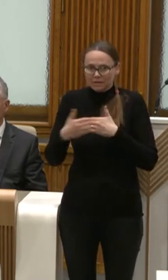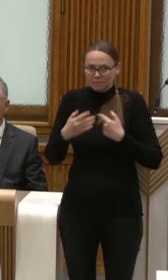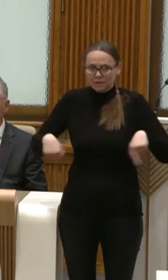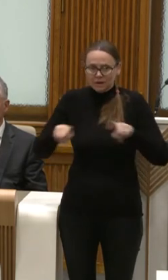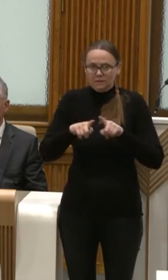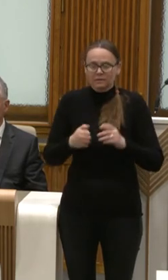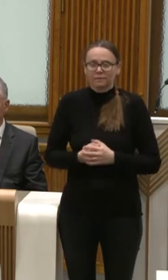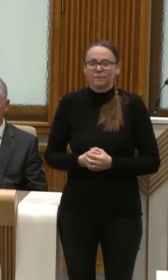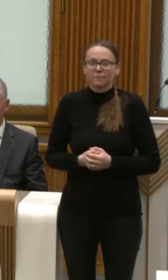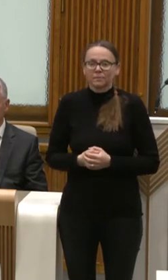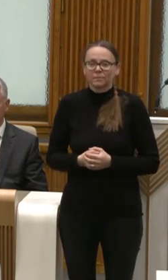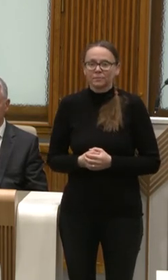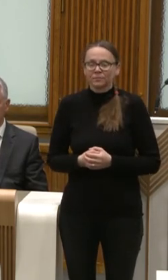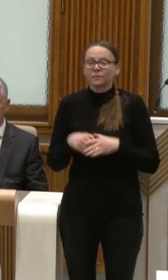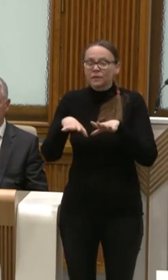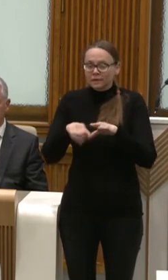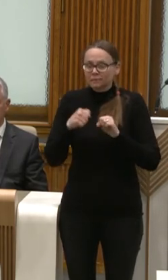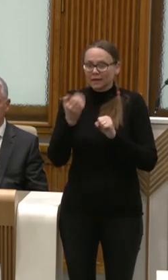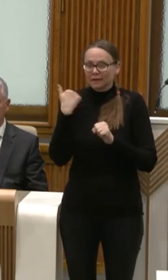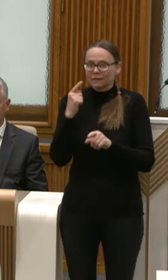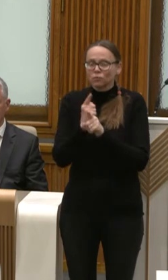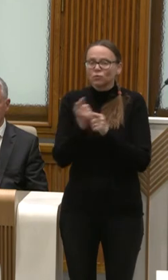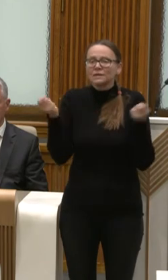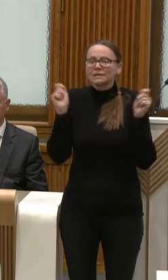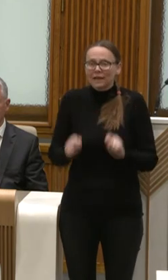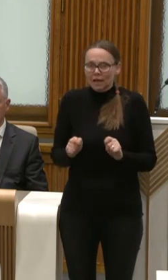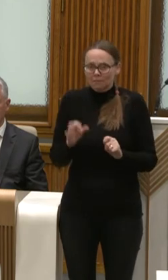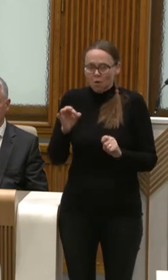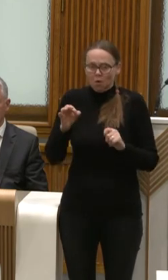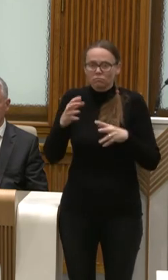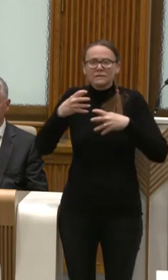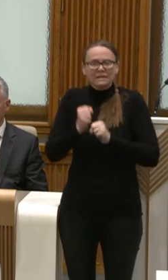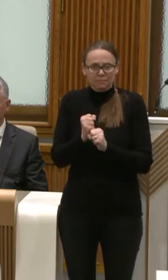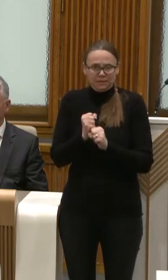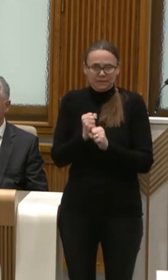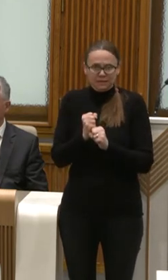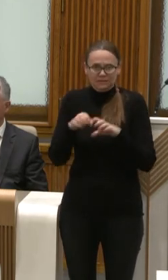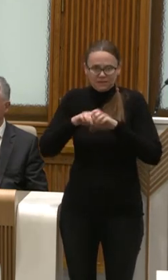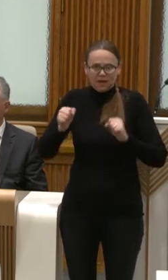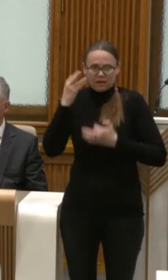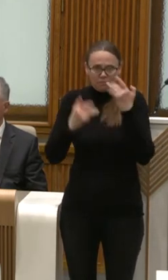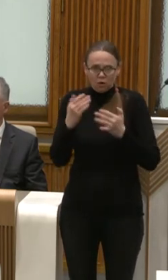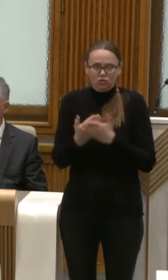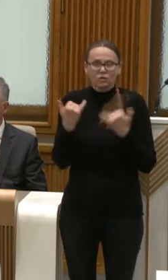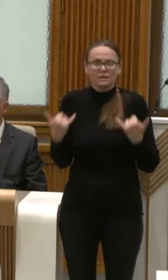nas. Sprejet je bil sklep o zamrznitvi izvajanja proračuna za letošnje